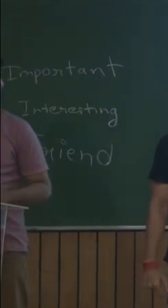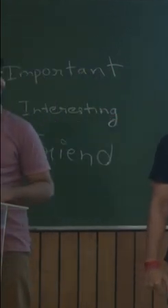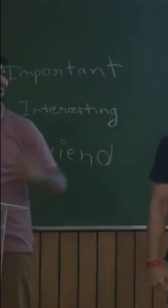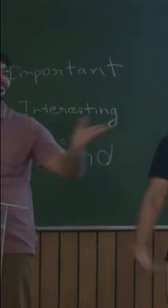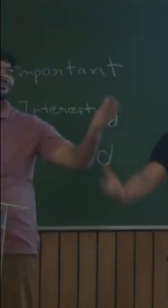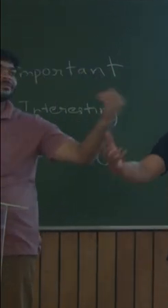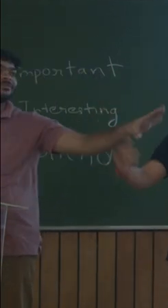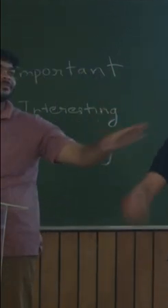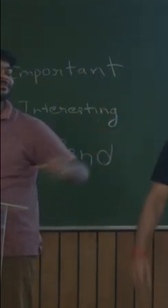Yeah, please.